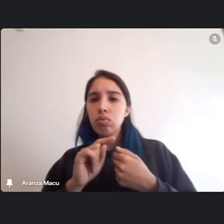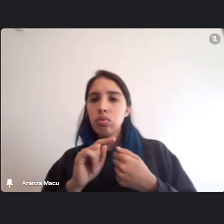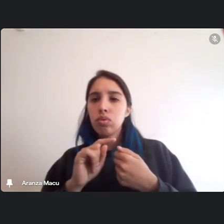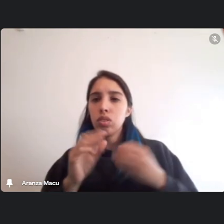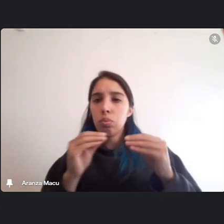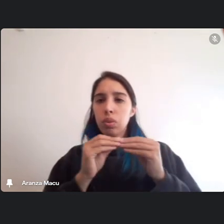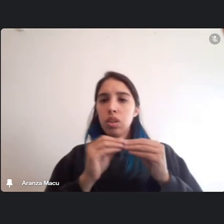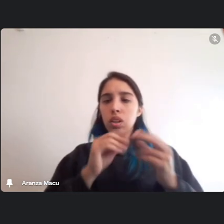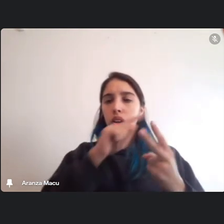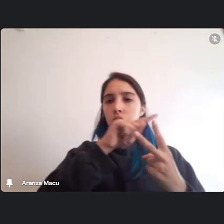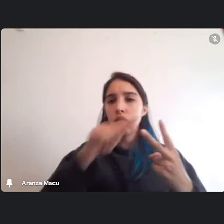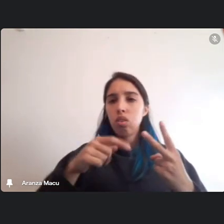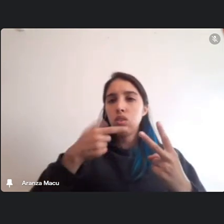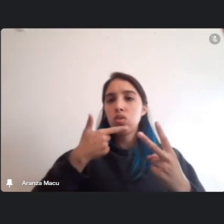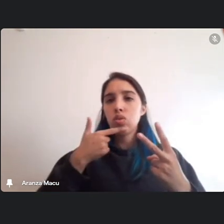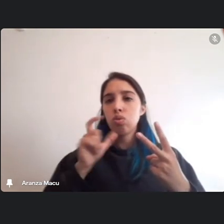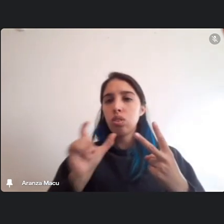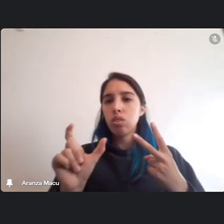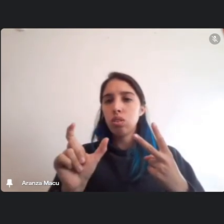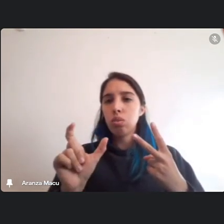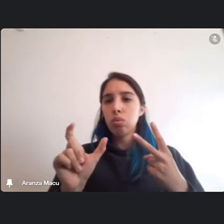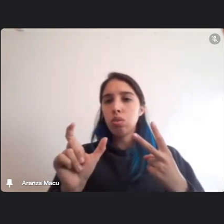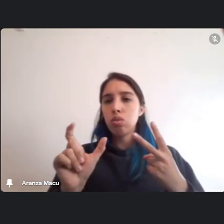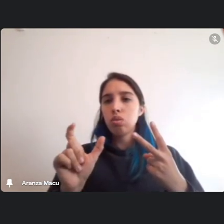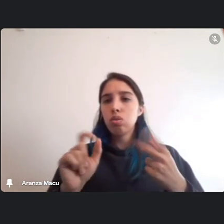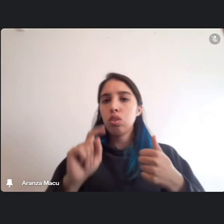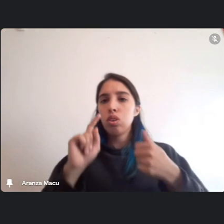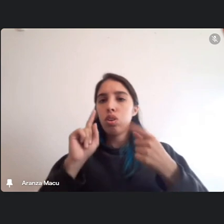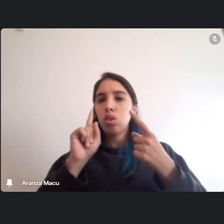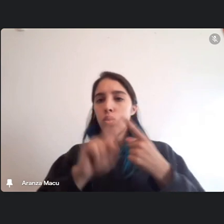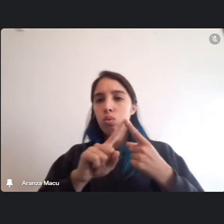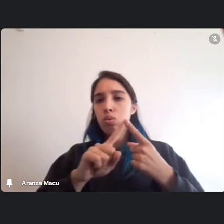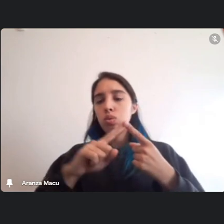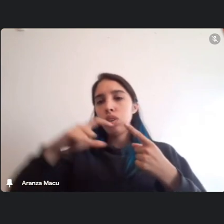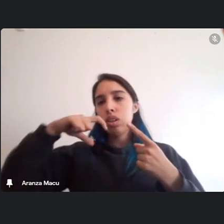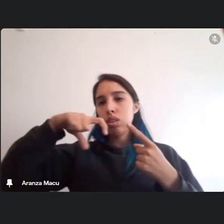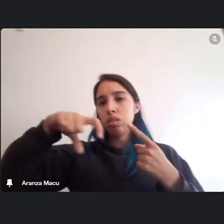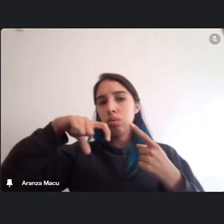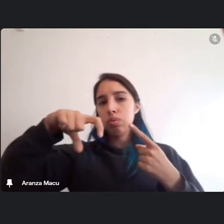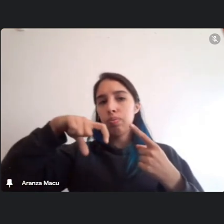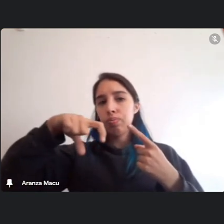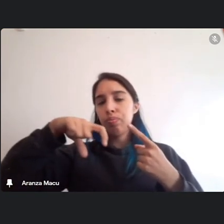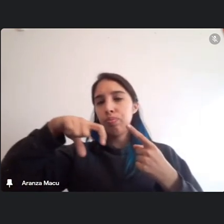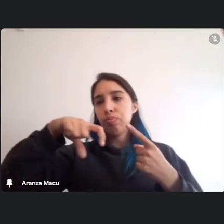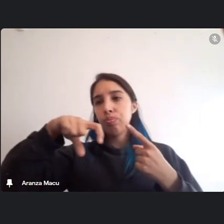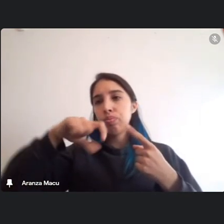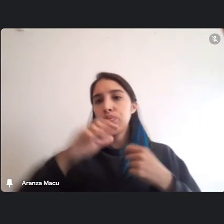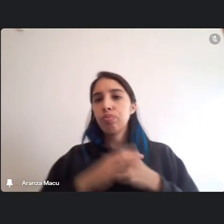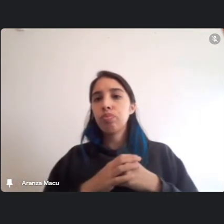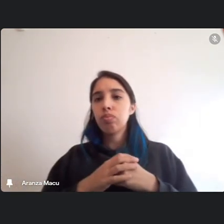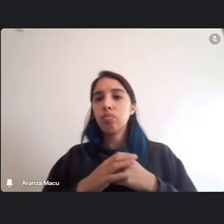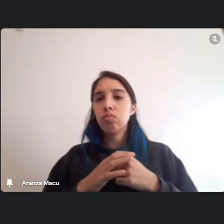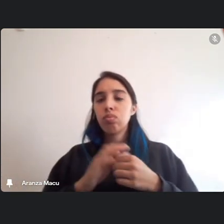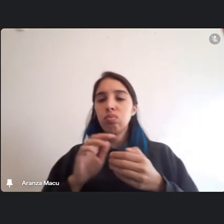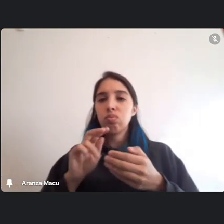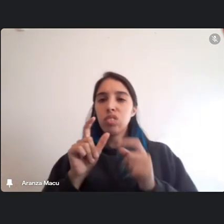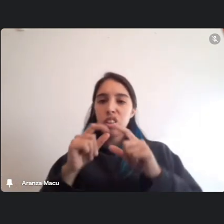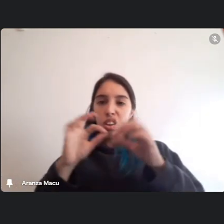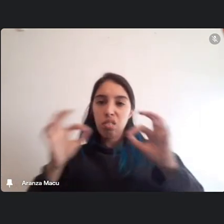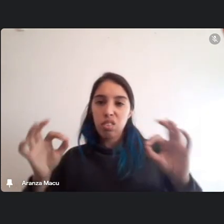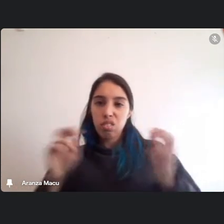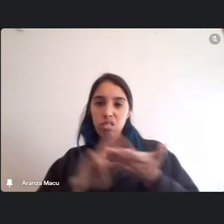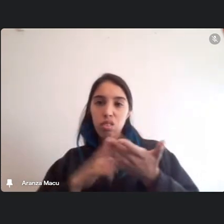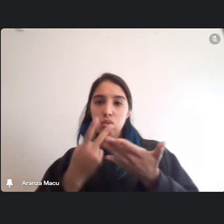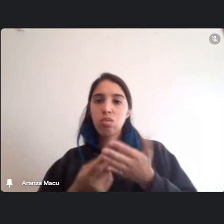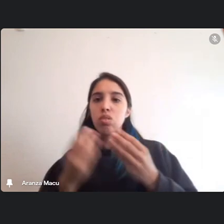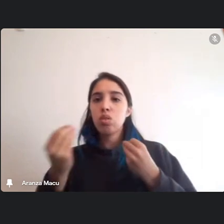Aparecen dos sustantivos. Y un adjetivo. Muy bien. ¿Cómo se podría traducir las frases? Hay distintas maneras de hacerlo, pero ¿cuál